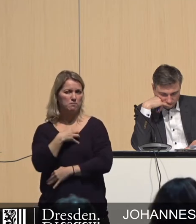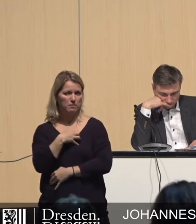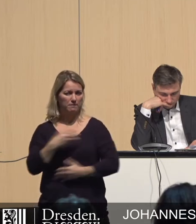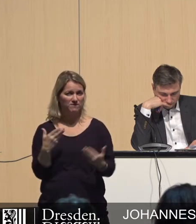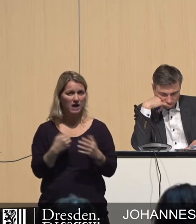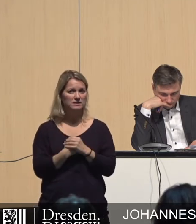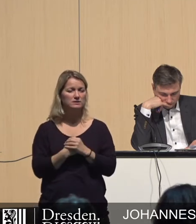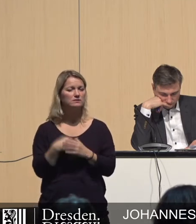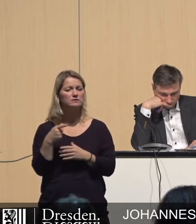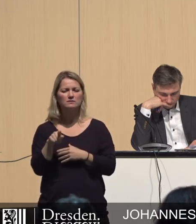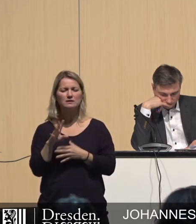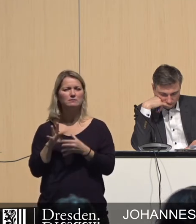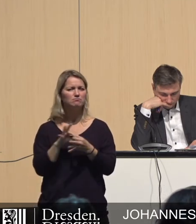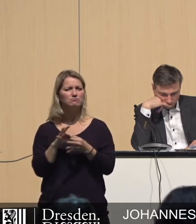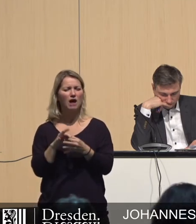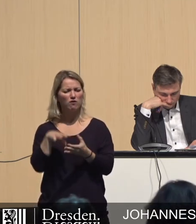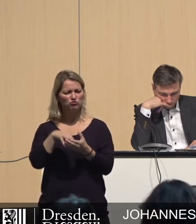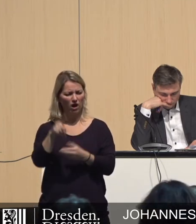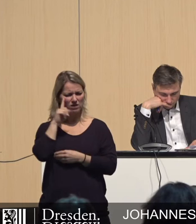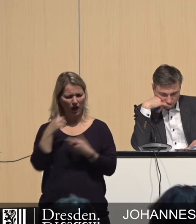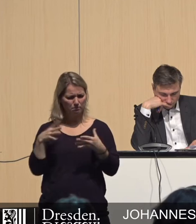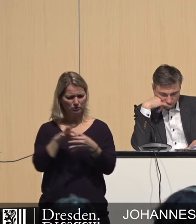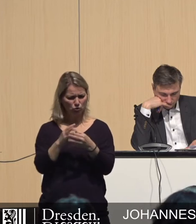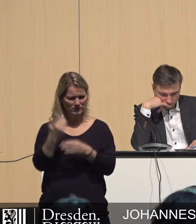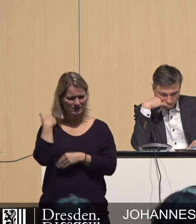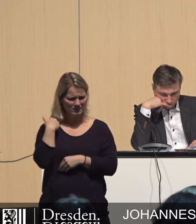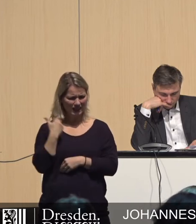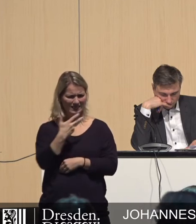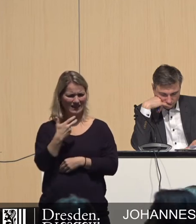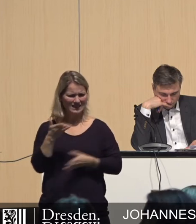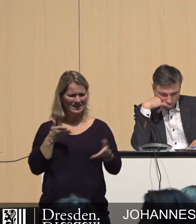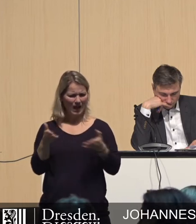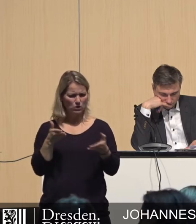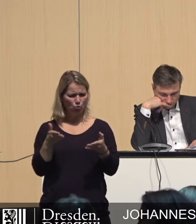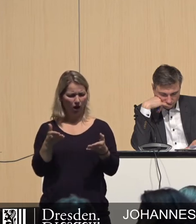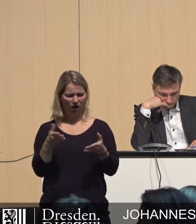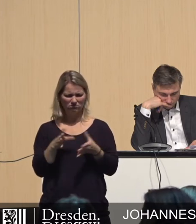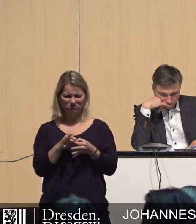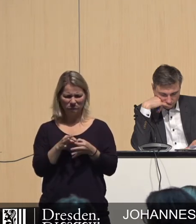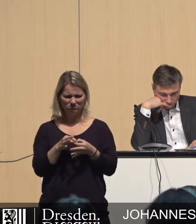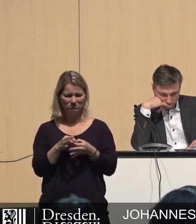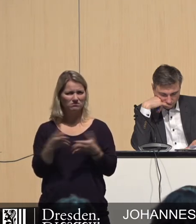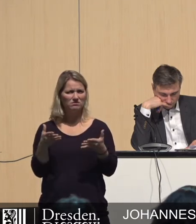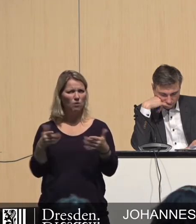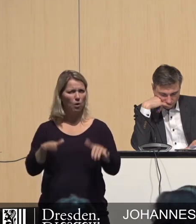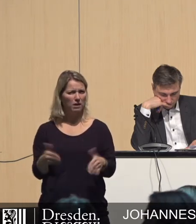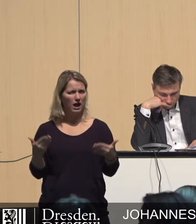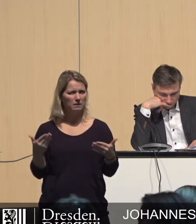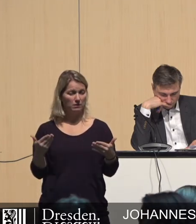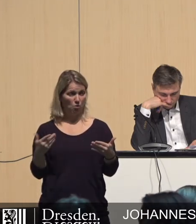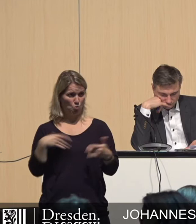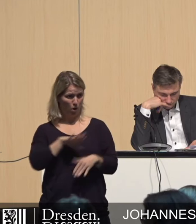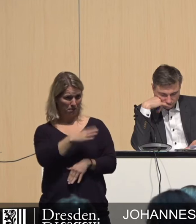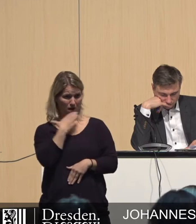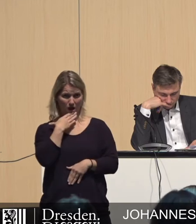der Bezug auf den Stadtratsbeschluss vom 30.01. Das ist unser Problem. Jetzt weiß ich nicht, ob das die Absicht